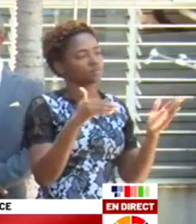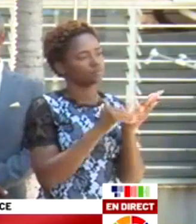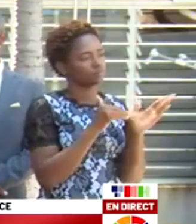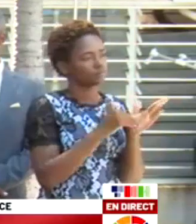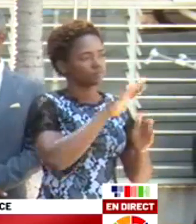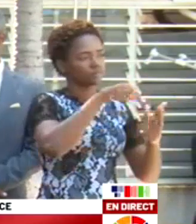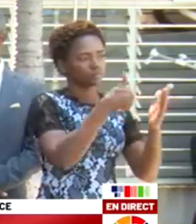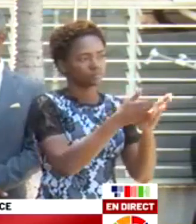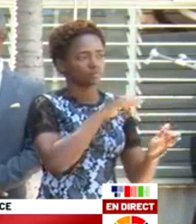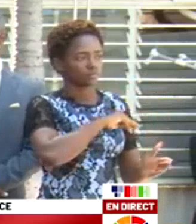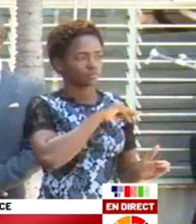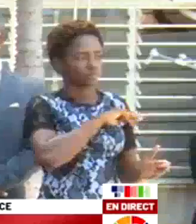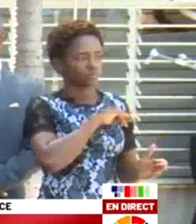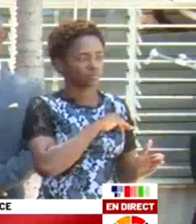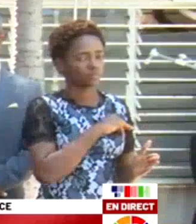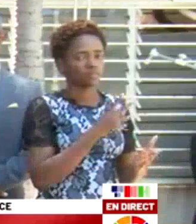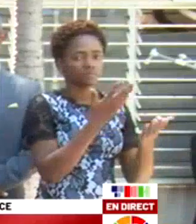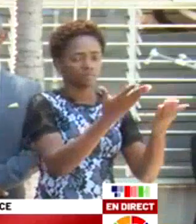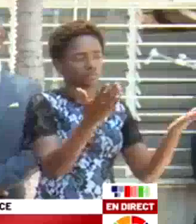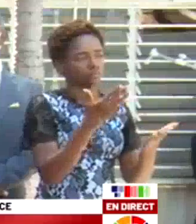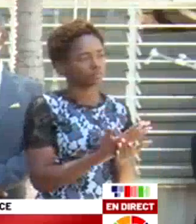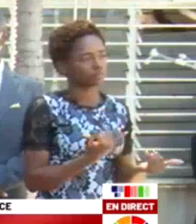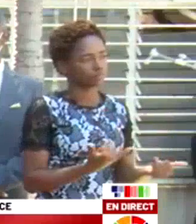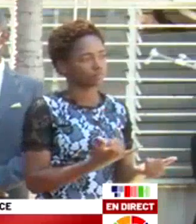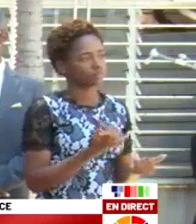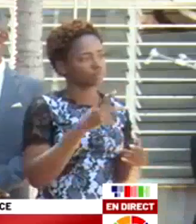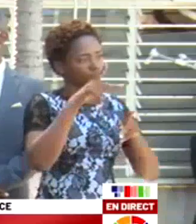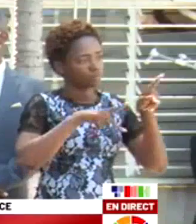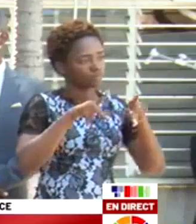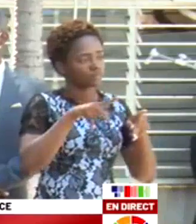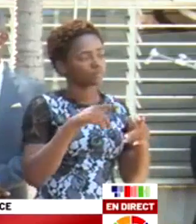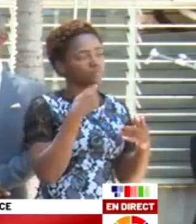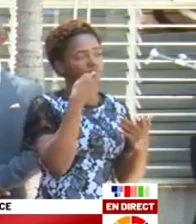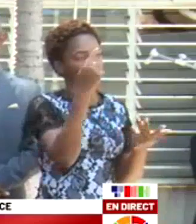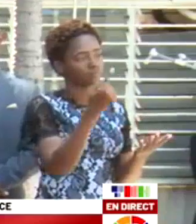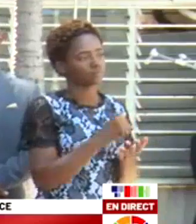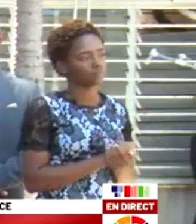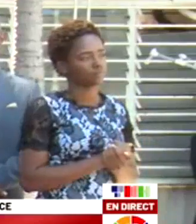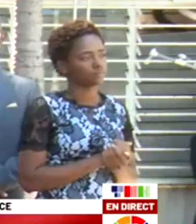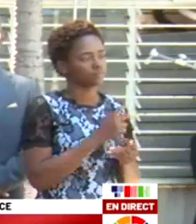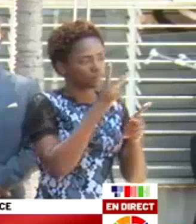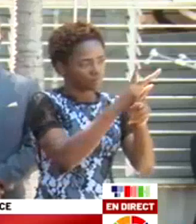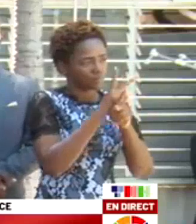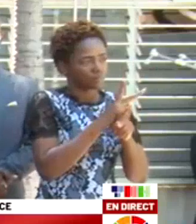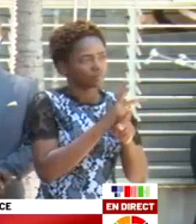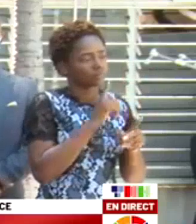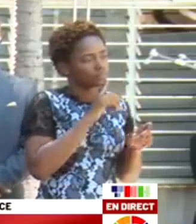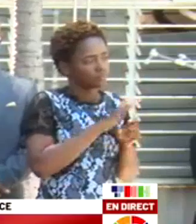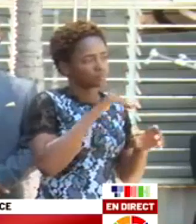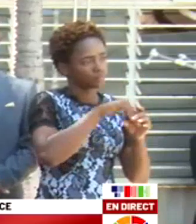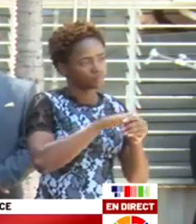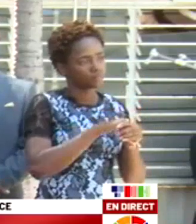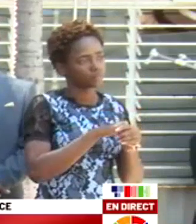encore tout le monde qui était présent. Population, m'a dit nous, qu'elle veut confiance nous